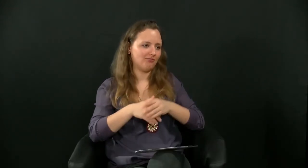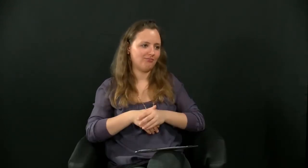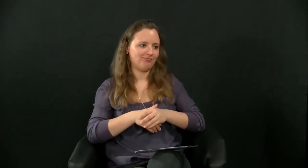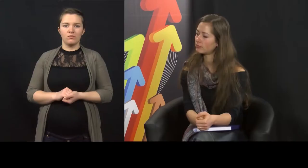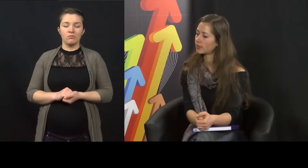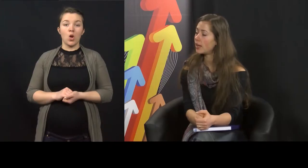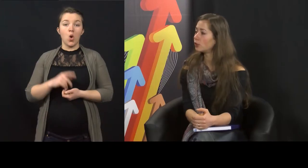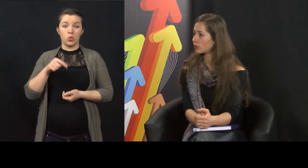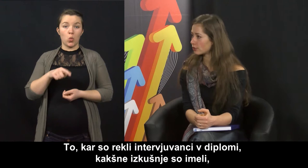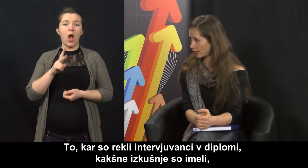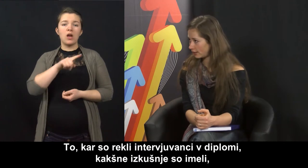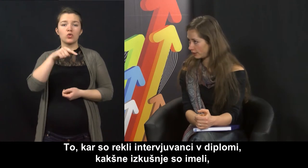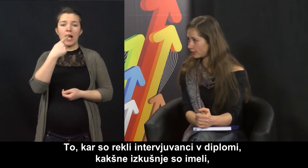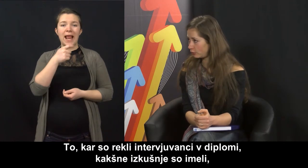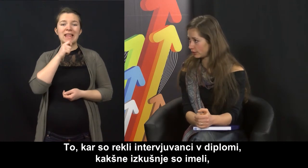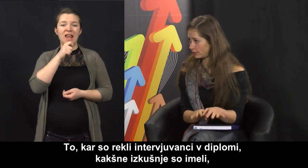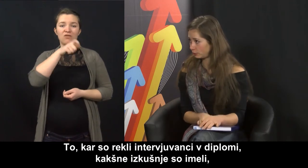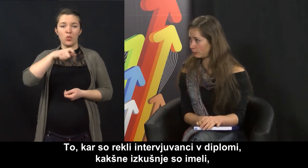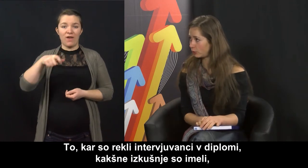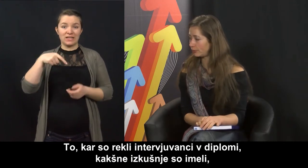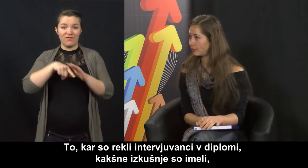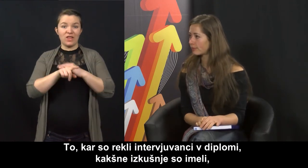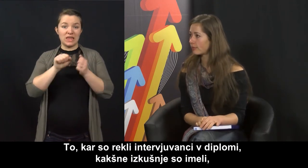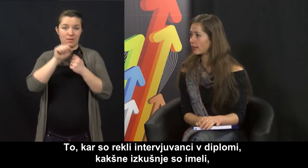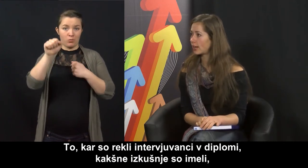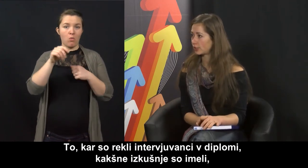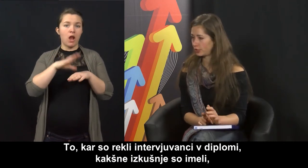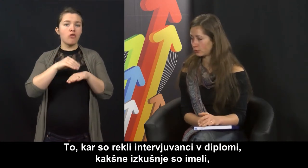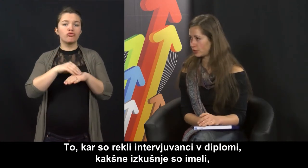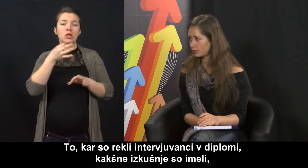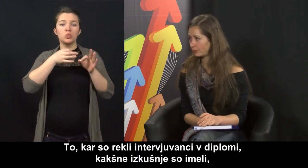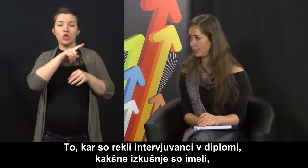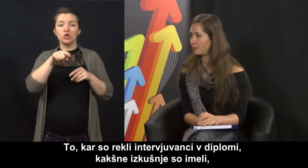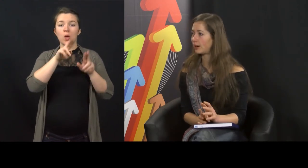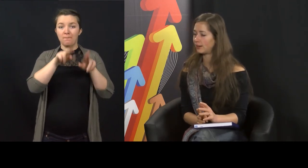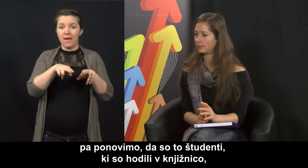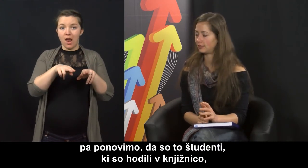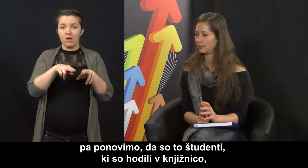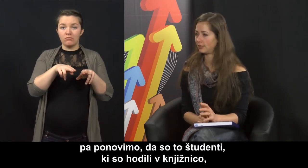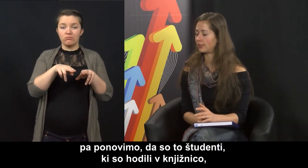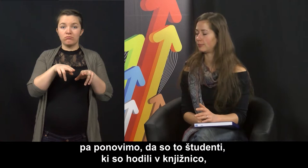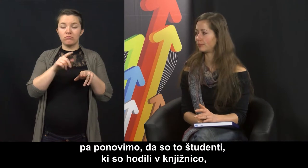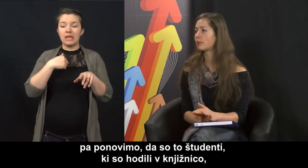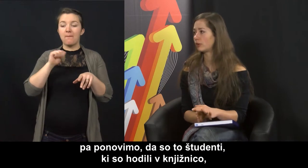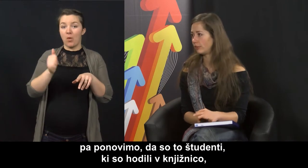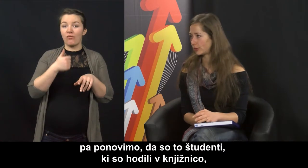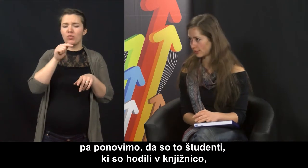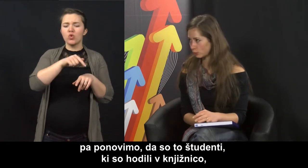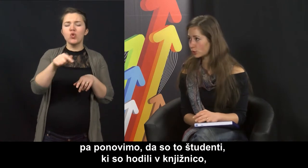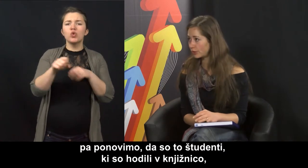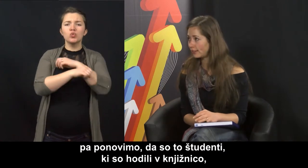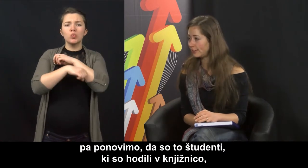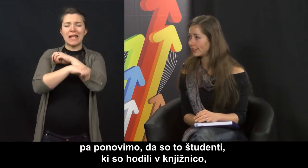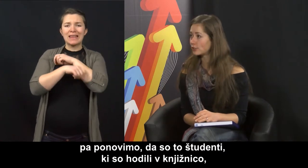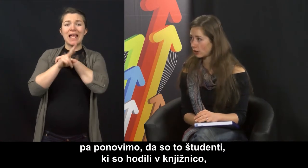rekli? To, kar so rekli intervjuvanci v diplomi, kakršne izkušnje so imeli, pa da ponovimo, da